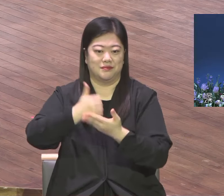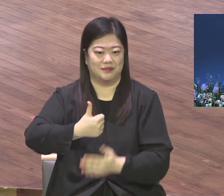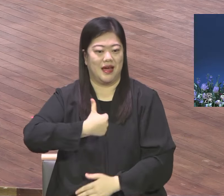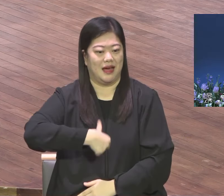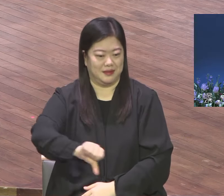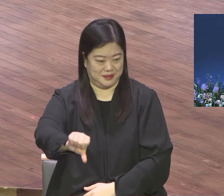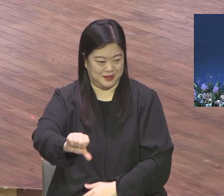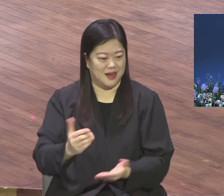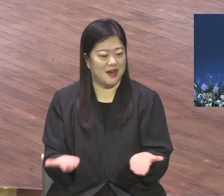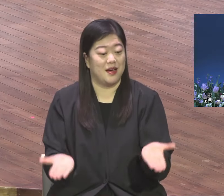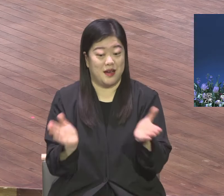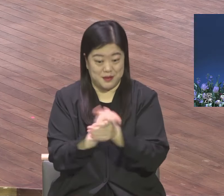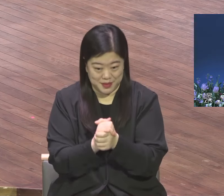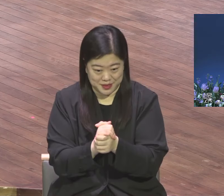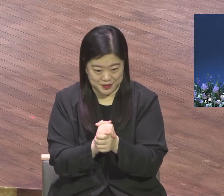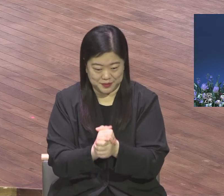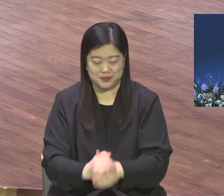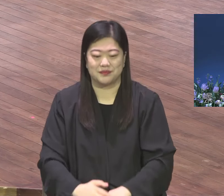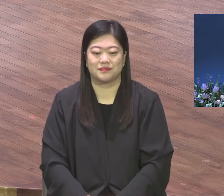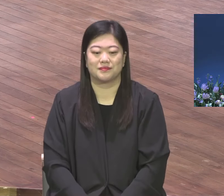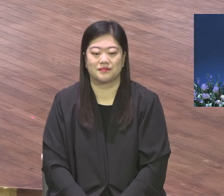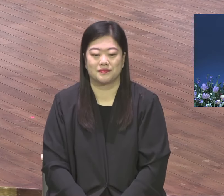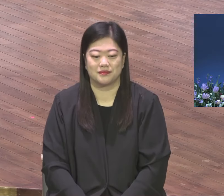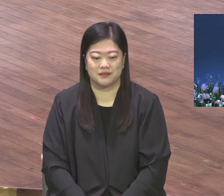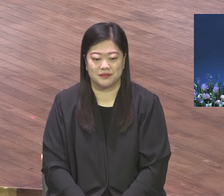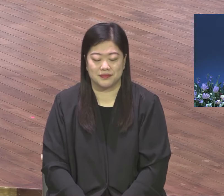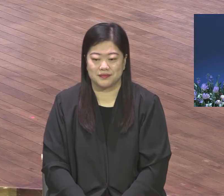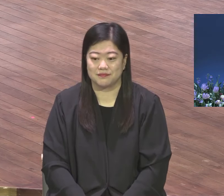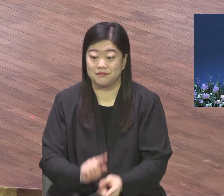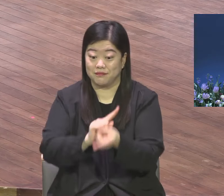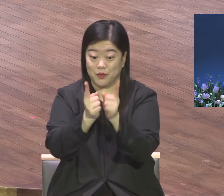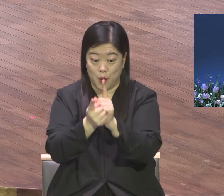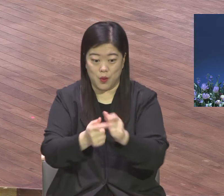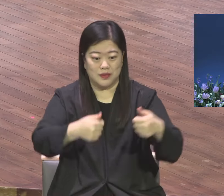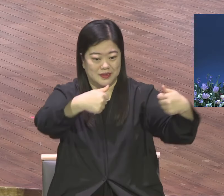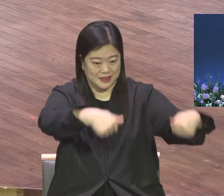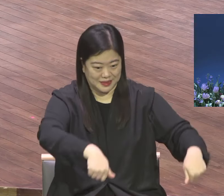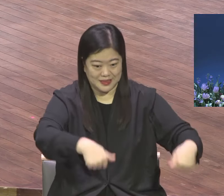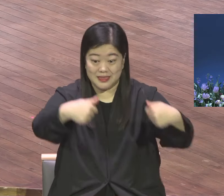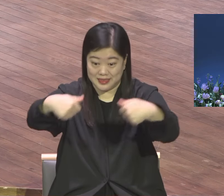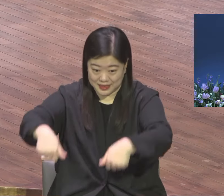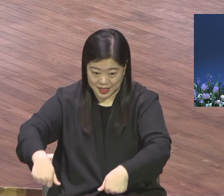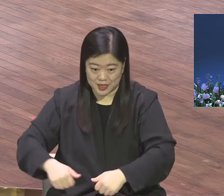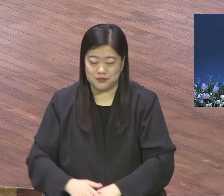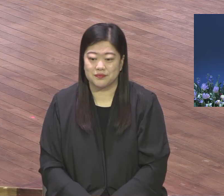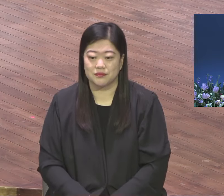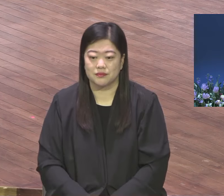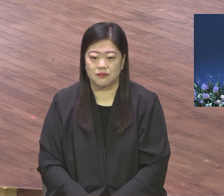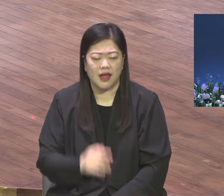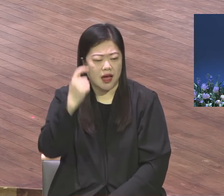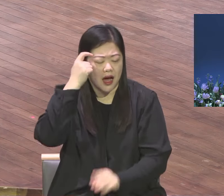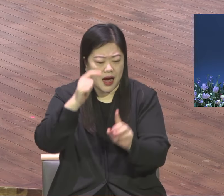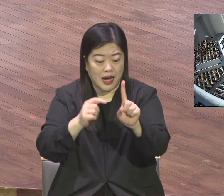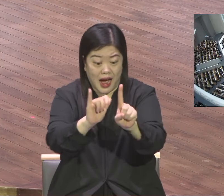하나님의 아들이십니다. 아멘. 서로 인사합시다. 한 영혼이 천하보다